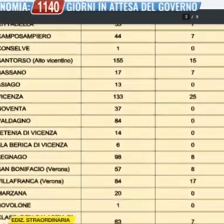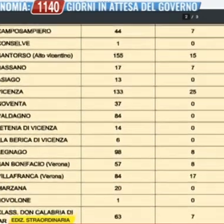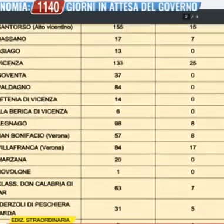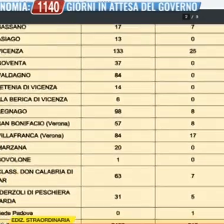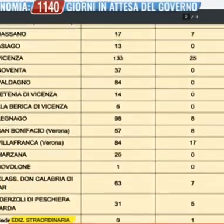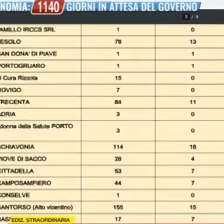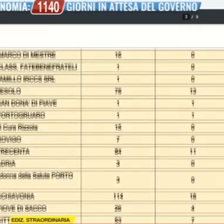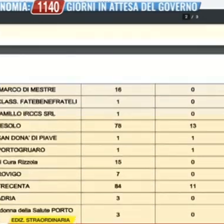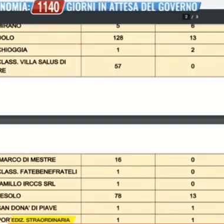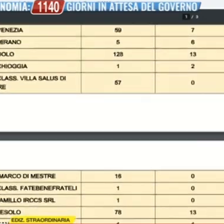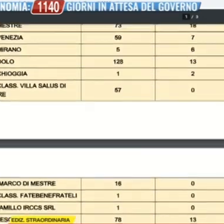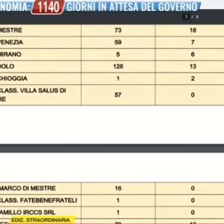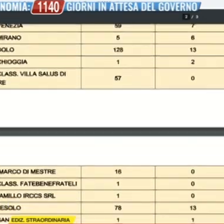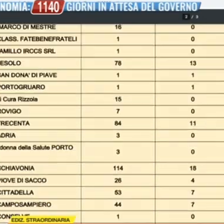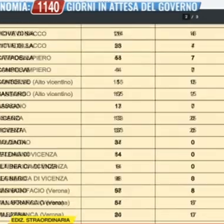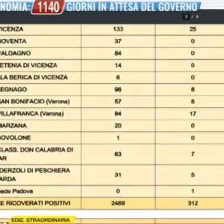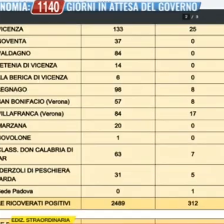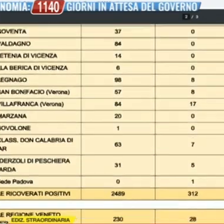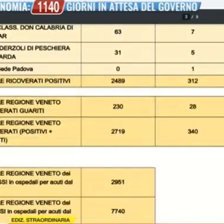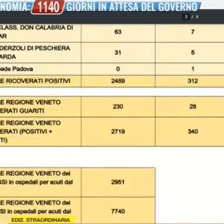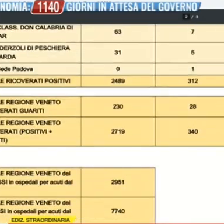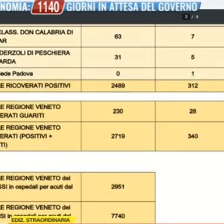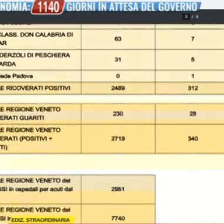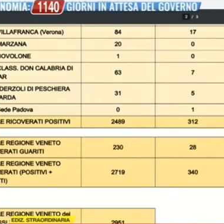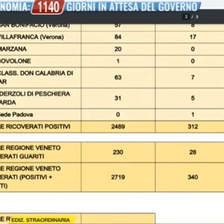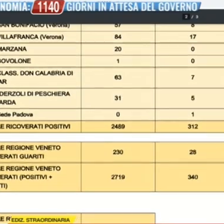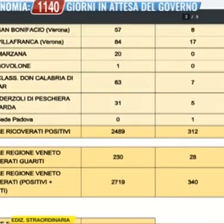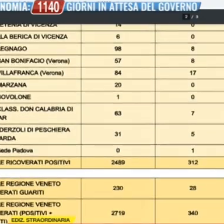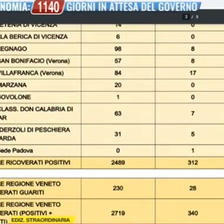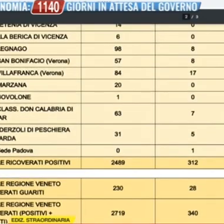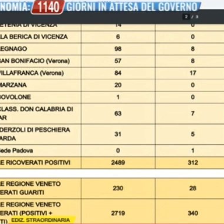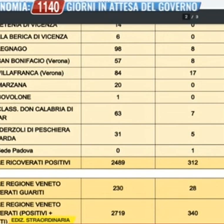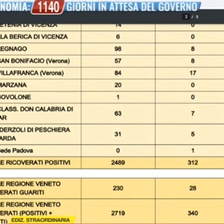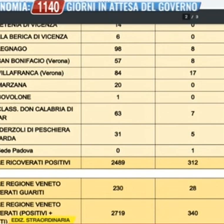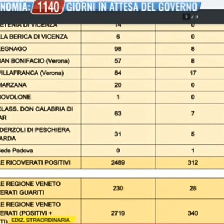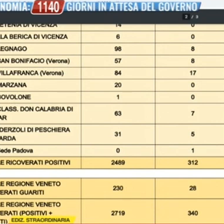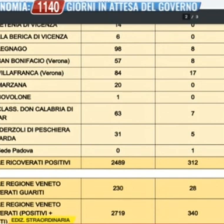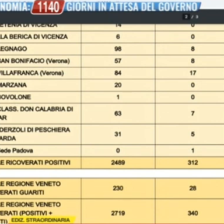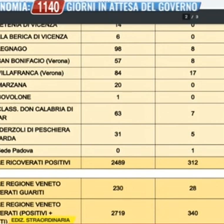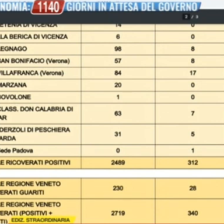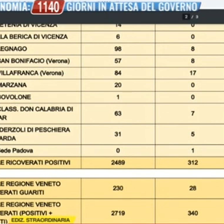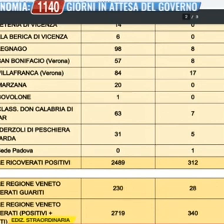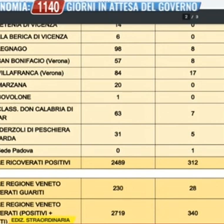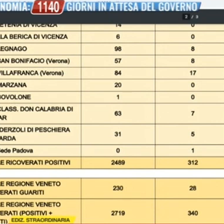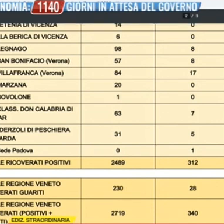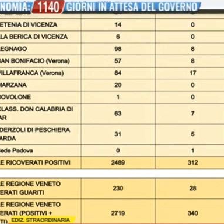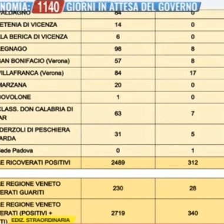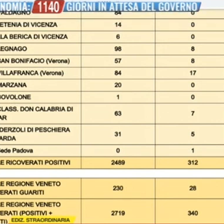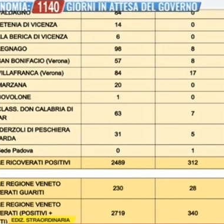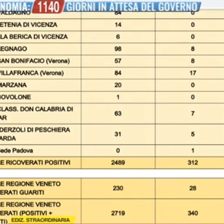ricoveri. E vediamo appunto il dato dei ricoveri in area non critica,